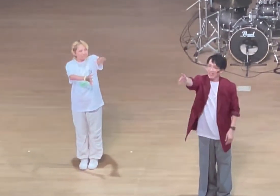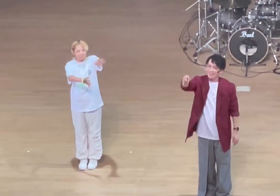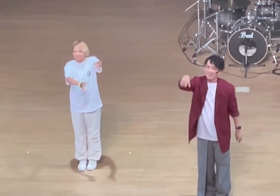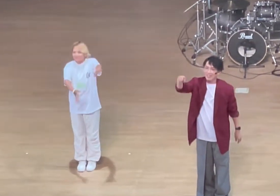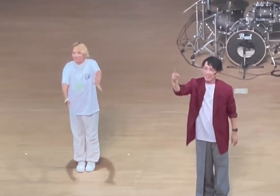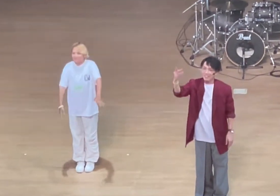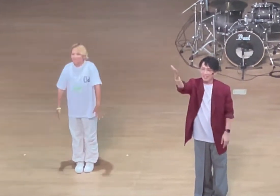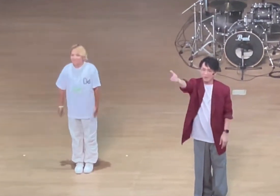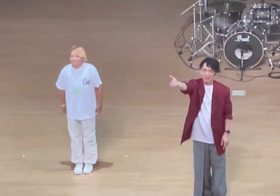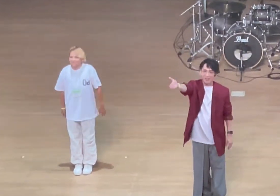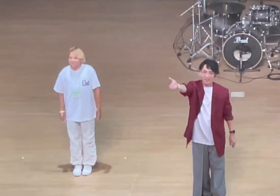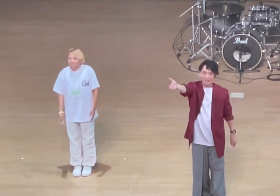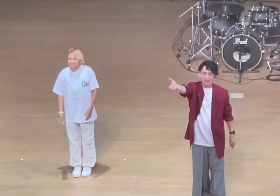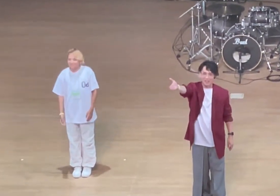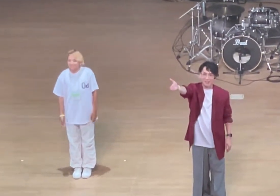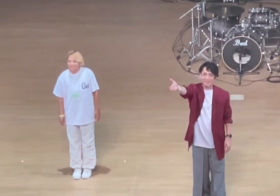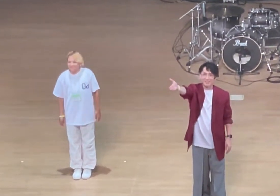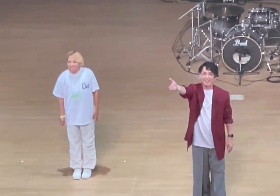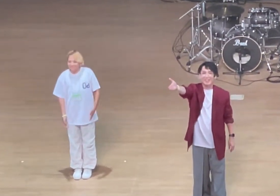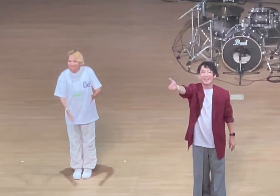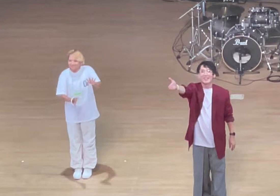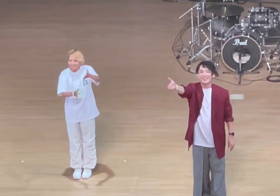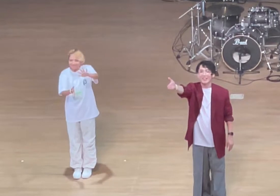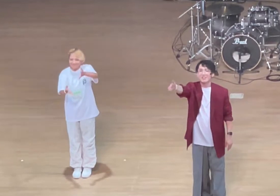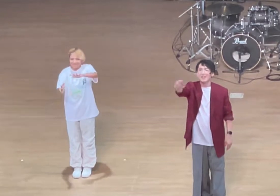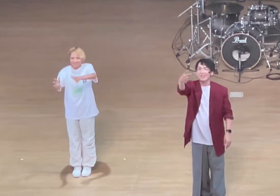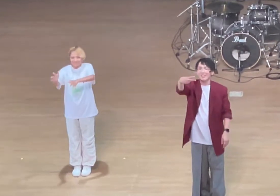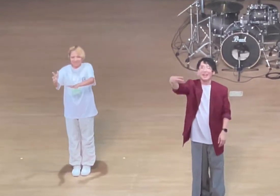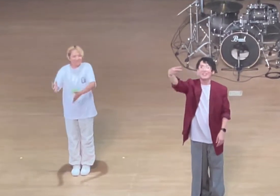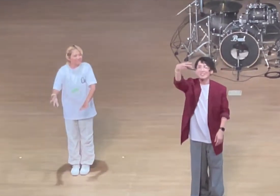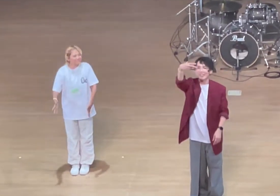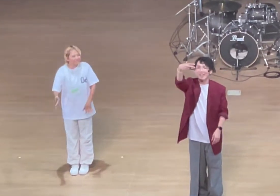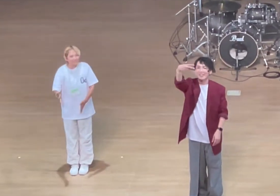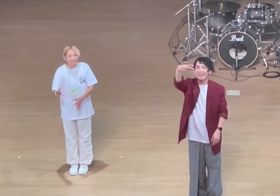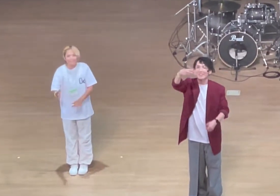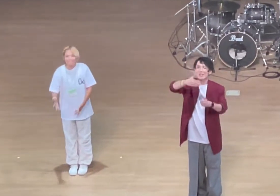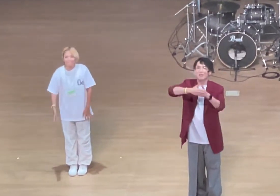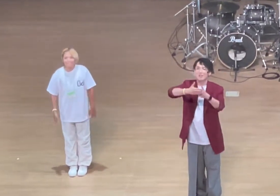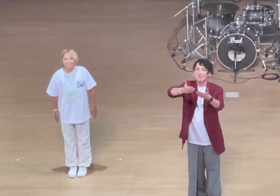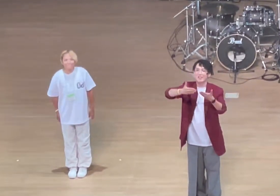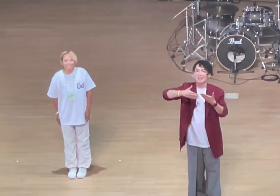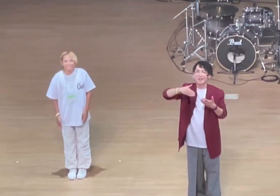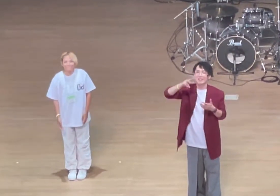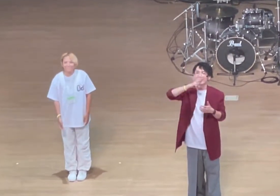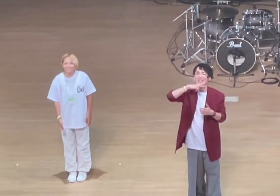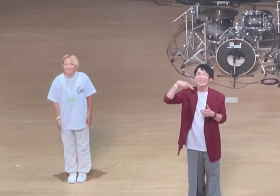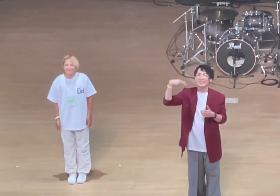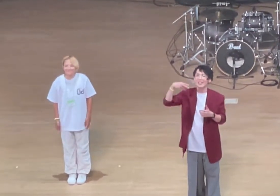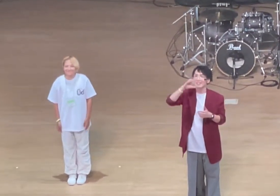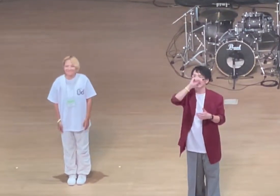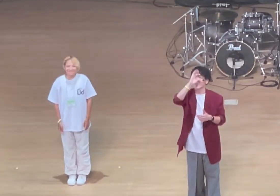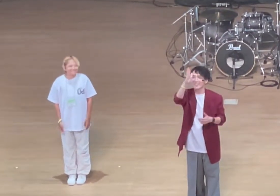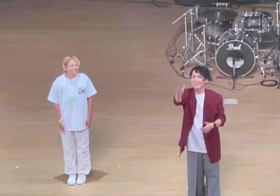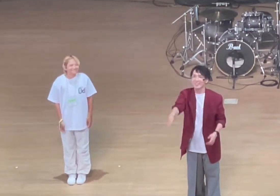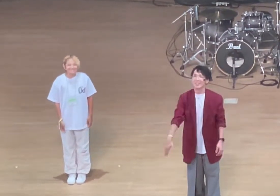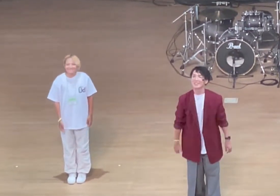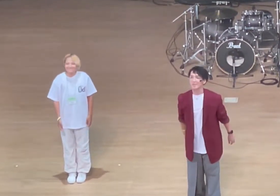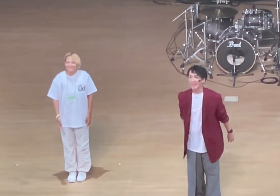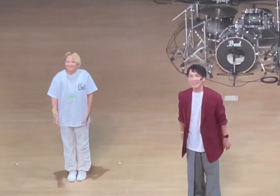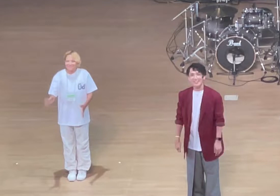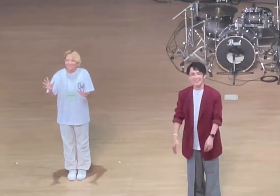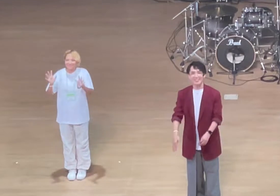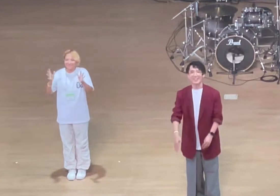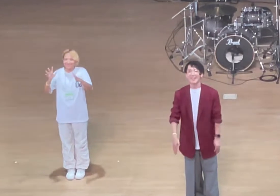してあちらナダカになります。で、上、2階ですね。2階のサポートをしてくれます。日向です。よろしくお